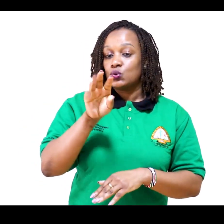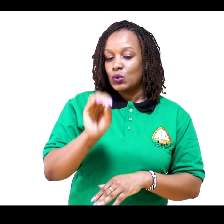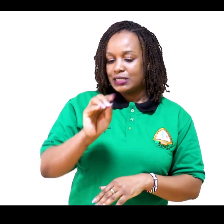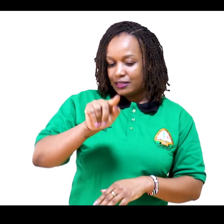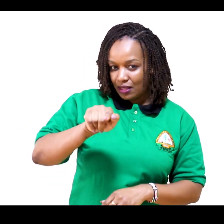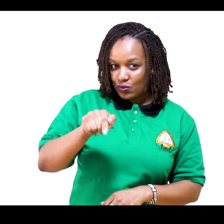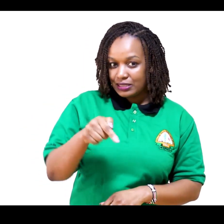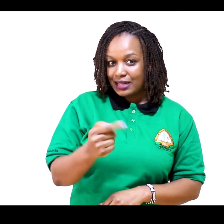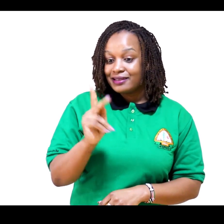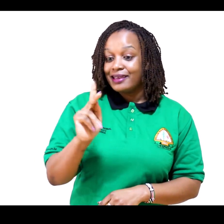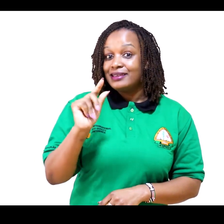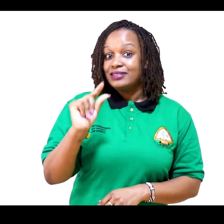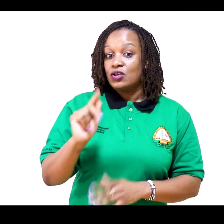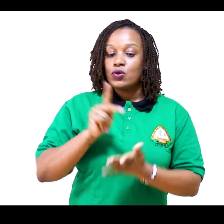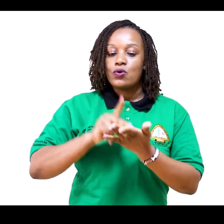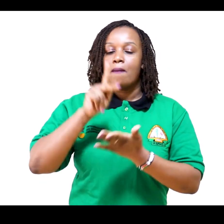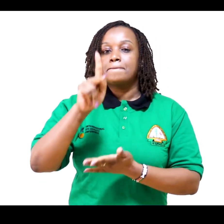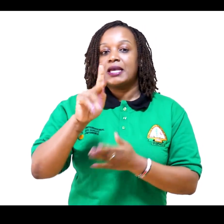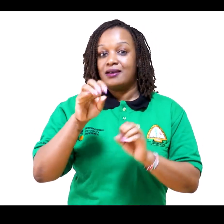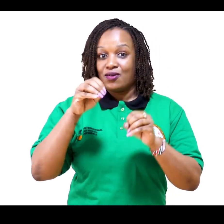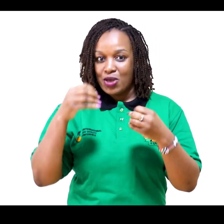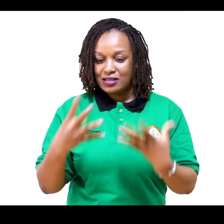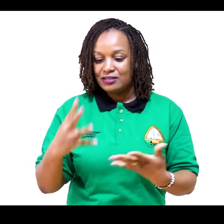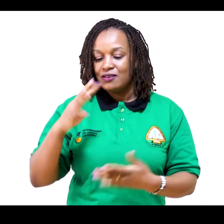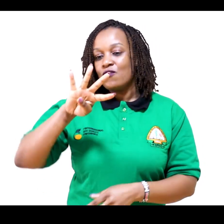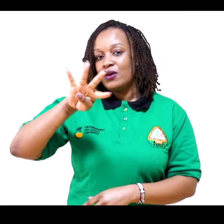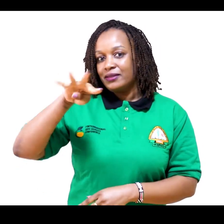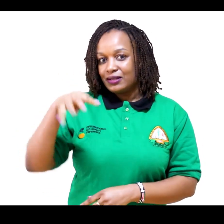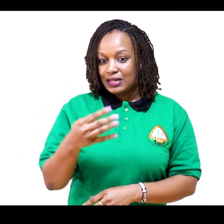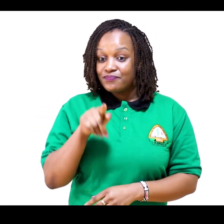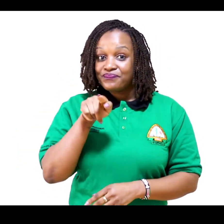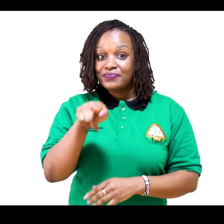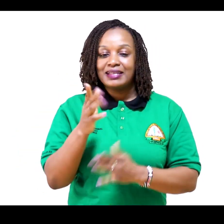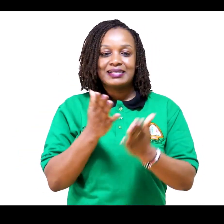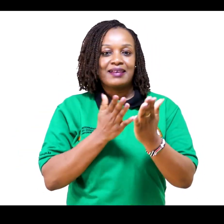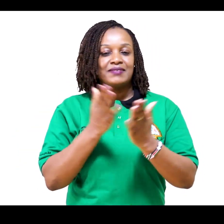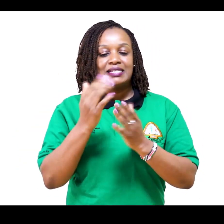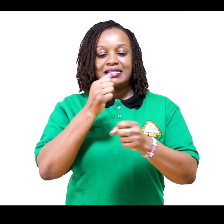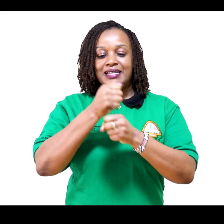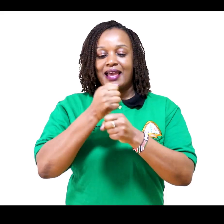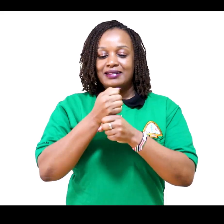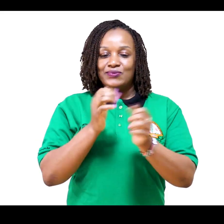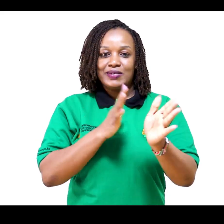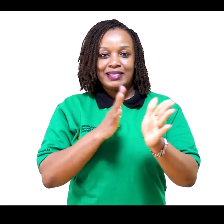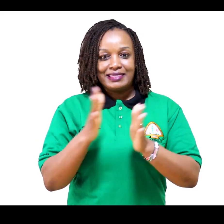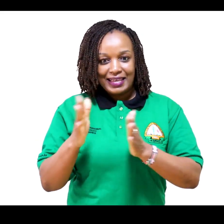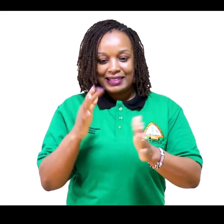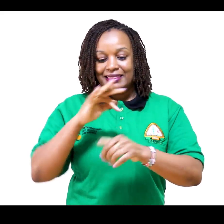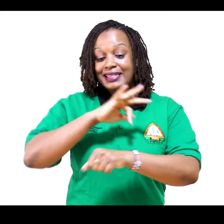kwa zaidi ya 20,000 kilo shilingi 4,000. Huduma hii inafanywa kwa masaa 3.